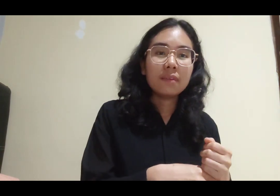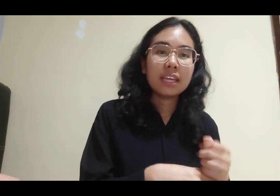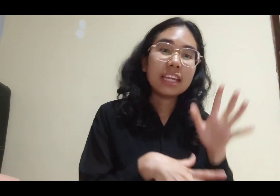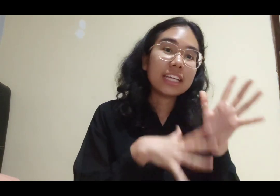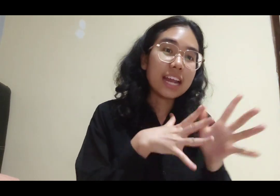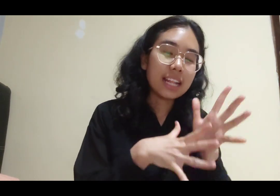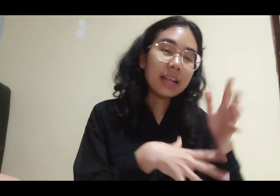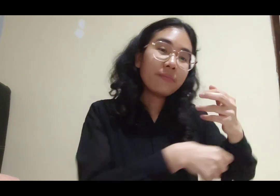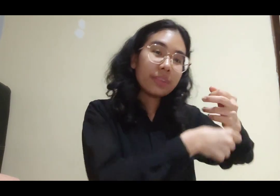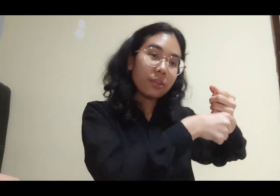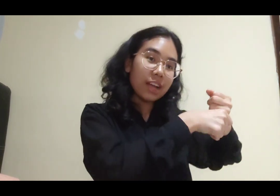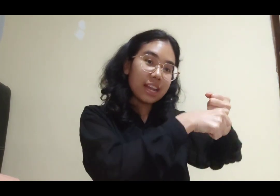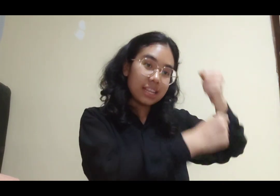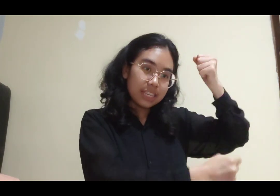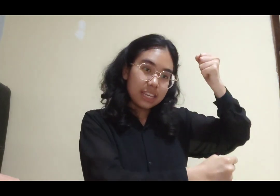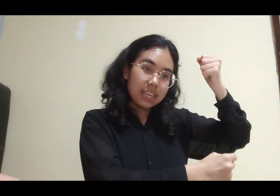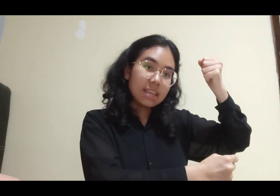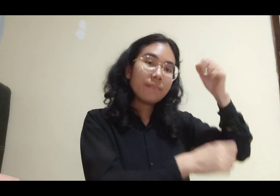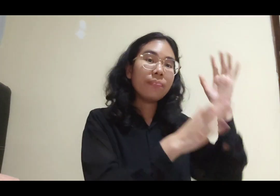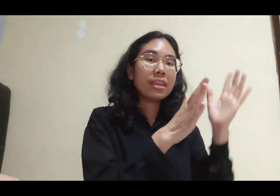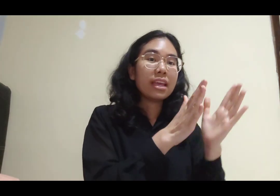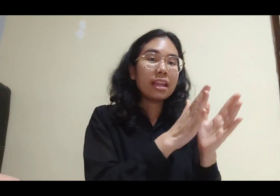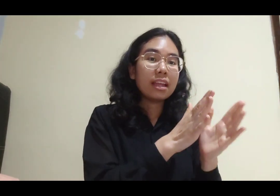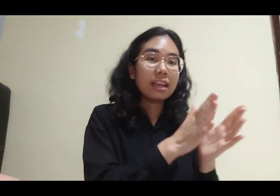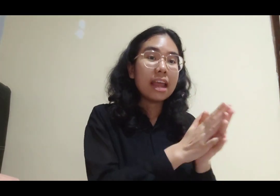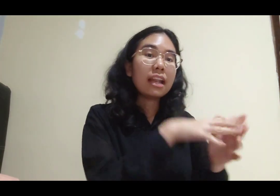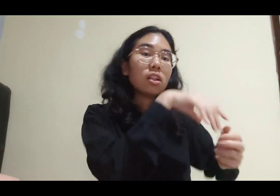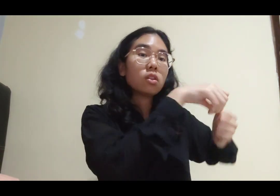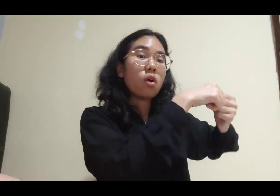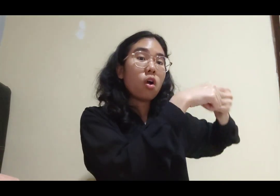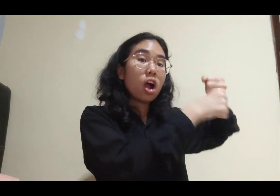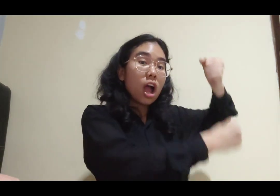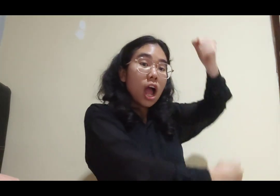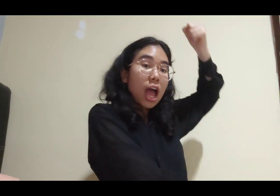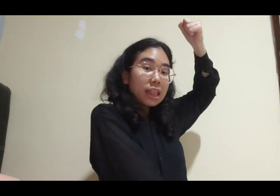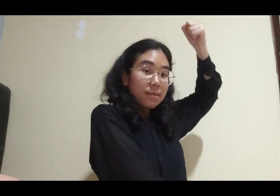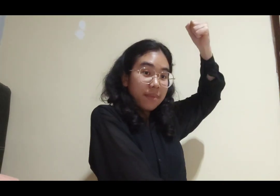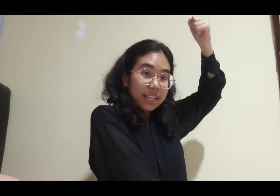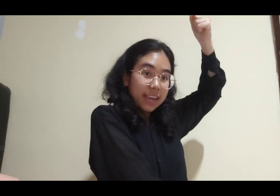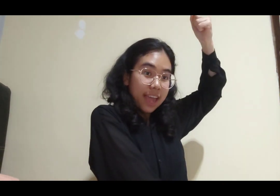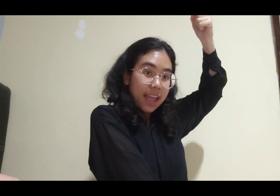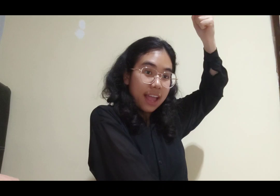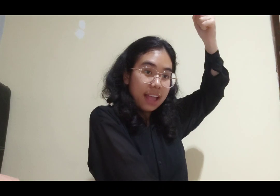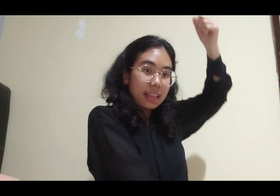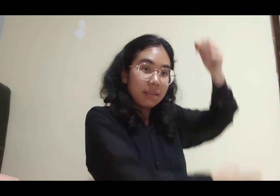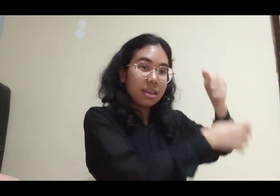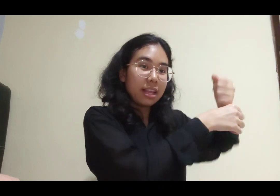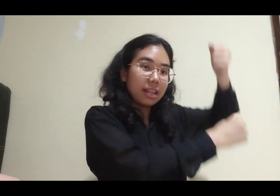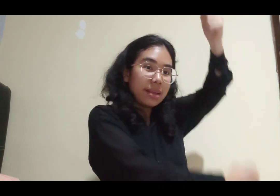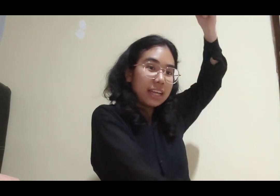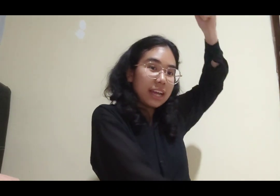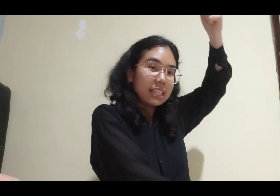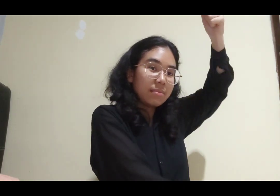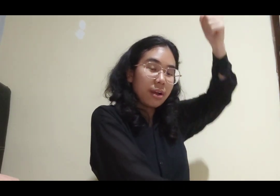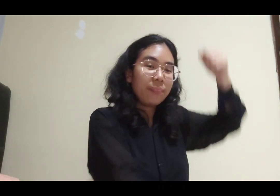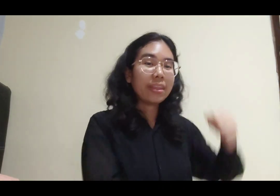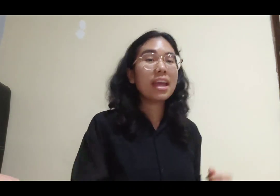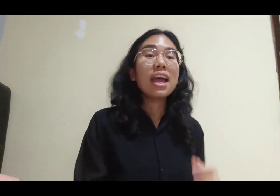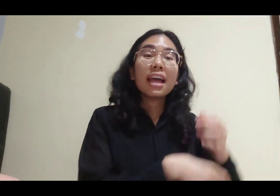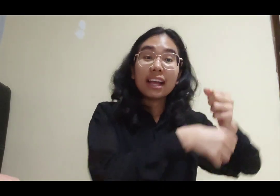bikin isyaratnya kalau gada segini dan tongkat lebih panjang ya. Lebih panjang ke atas ke bawah.